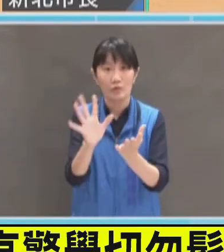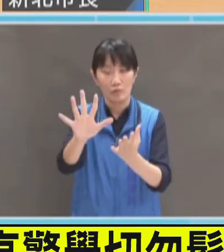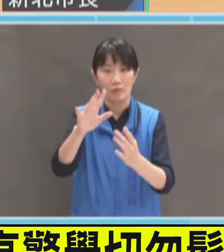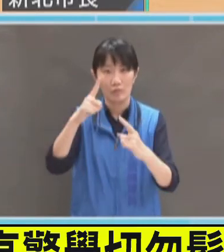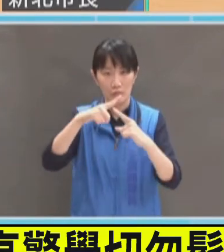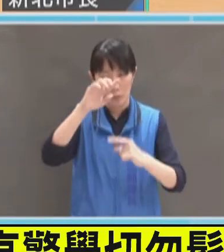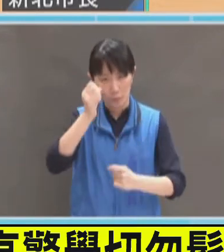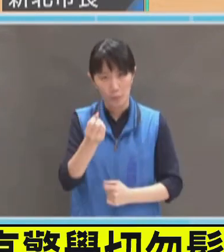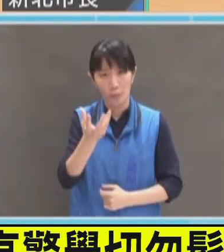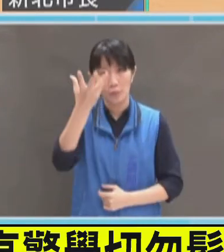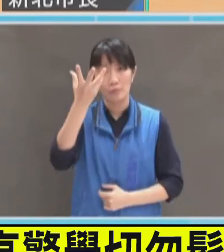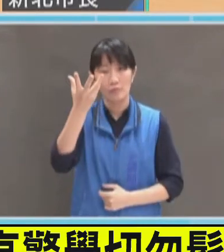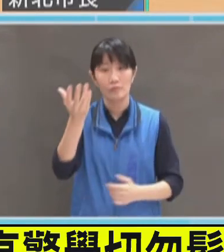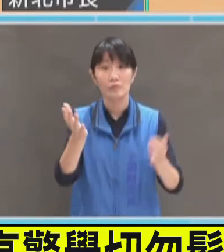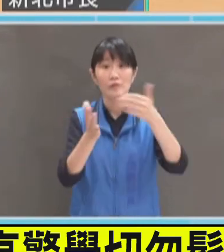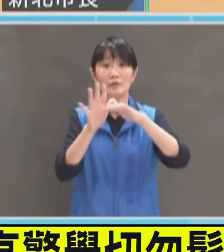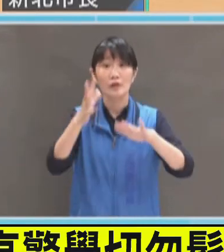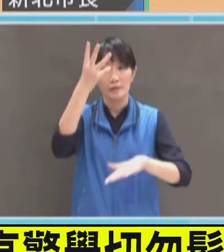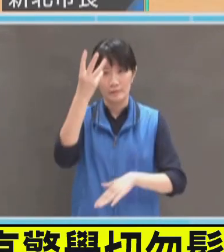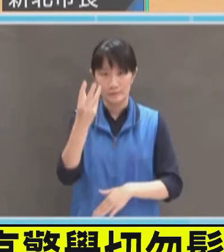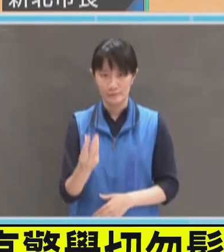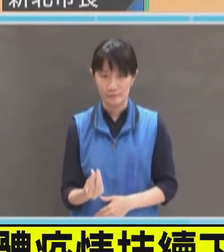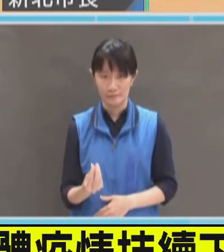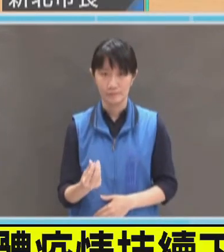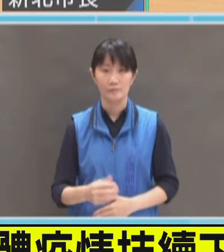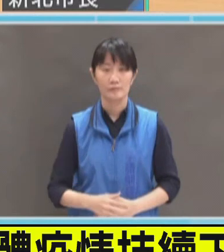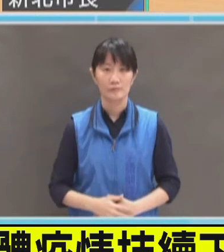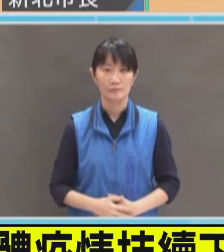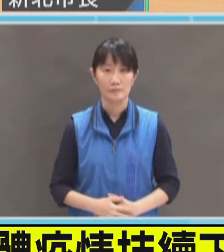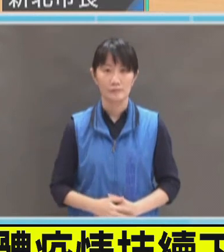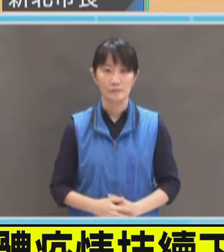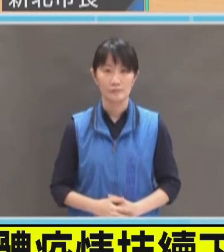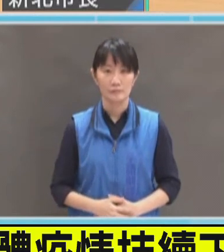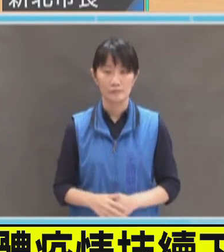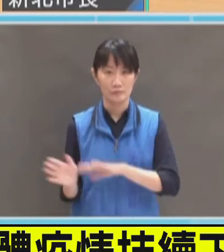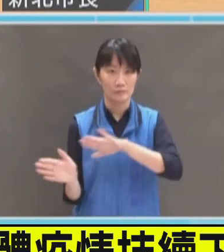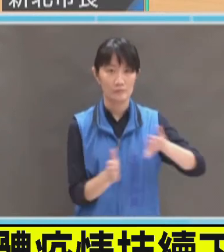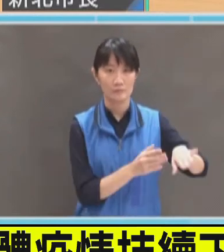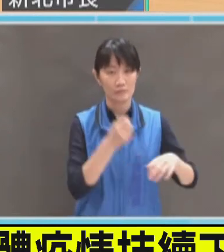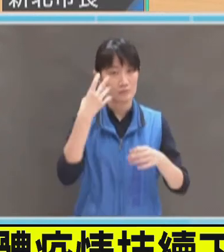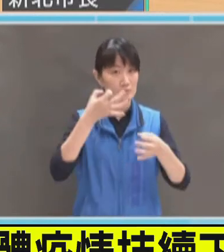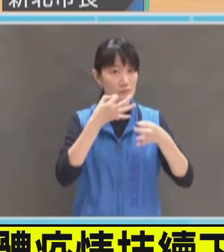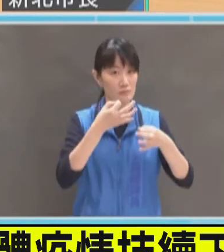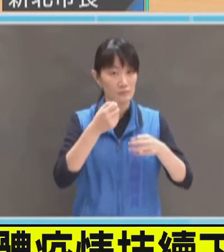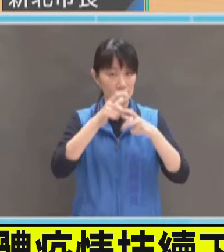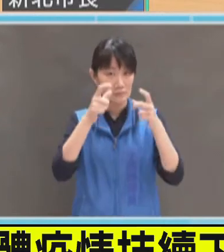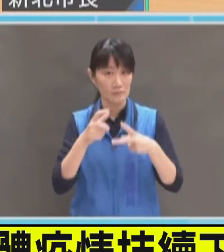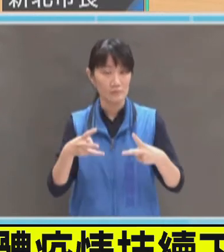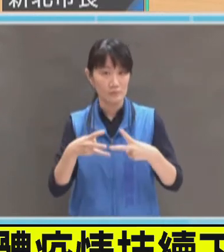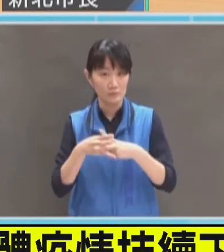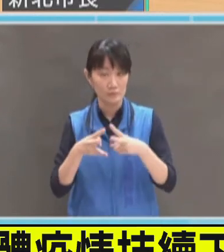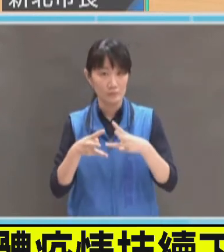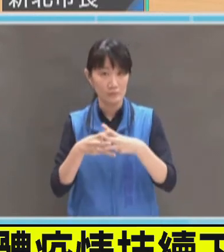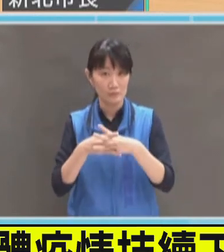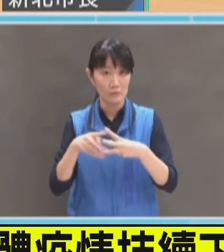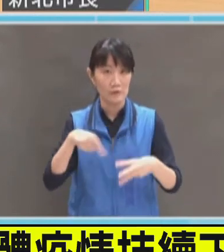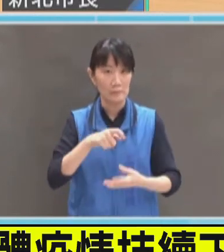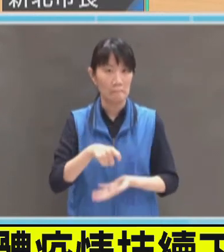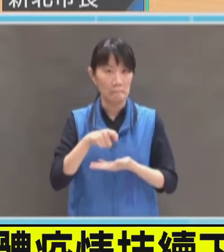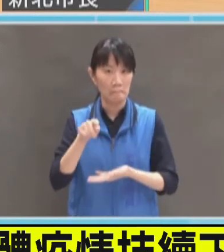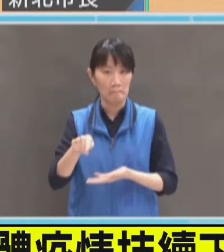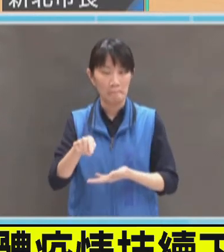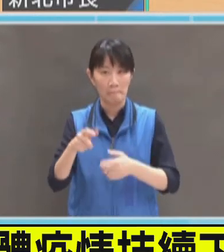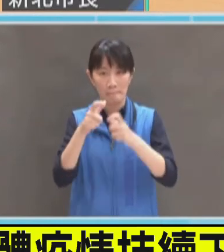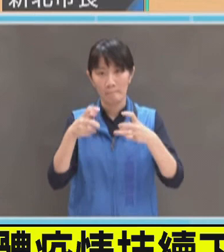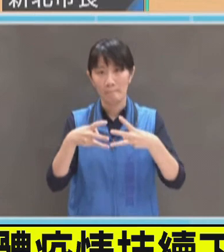往下窜，窜了以后到今天又大幅下降下来。至于新店、芦洲，尤其我们比较担心的芦